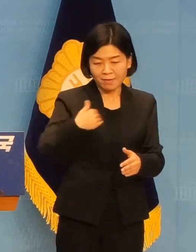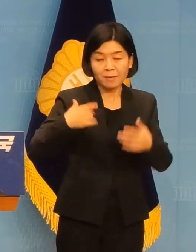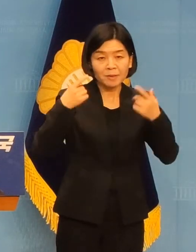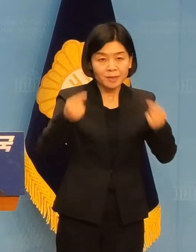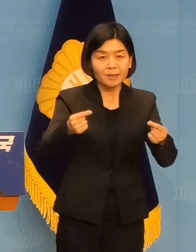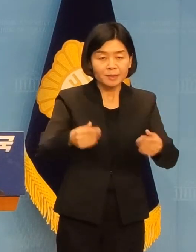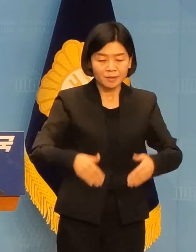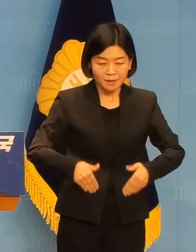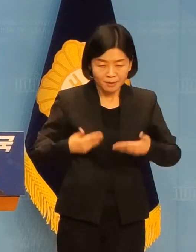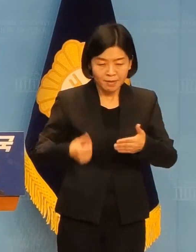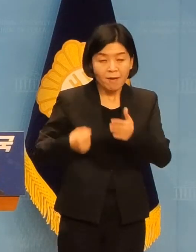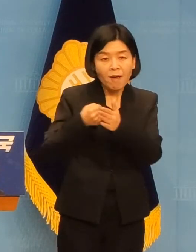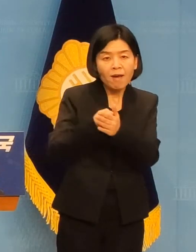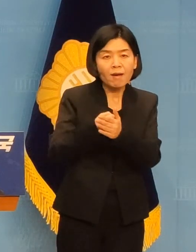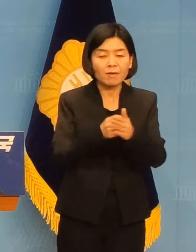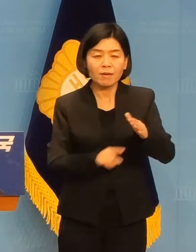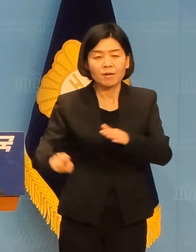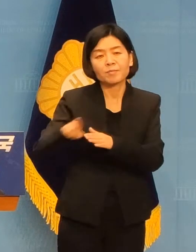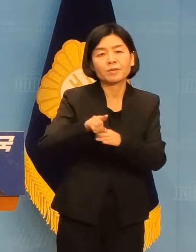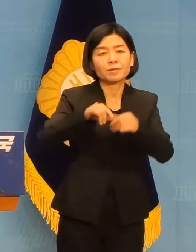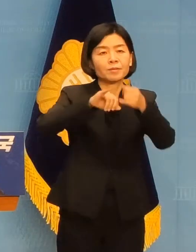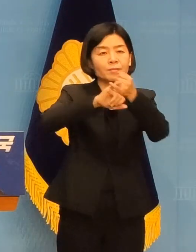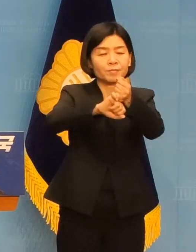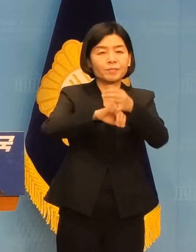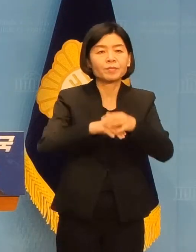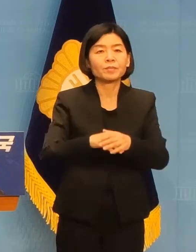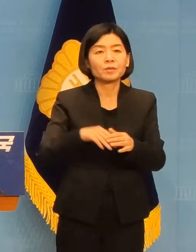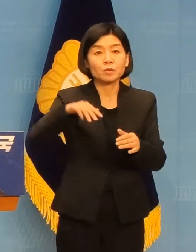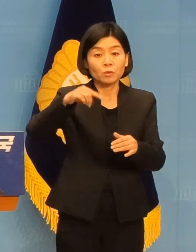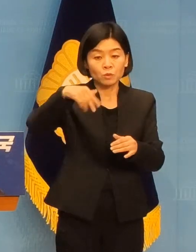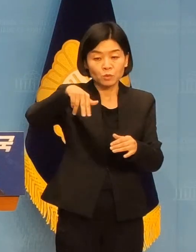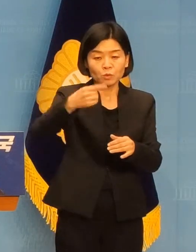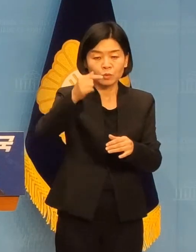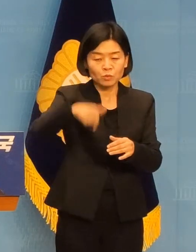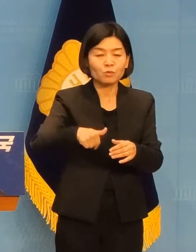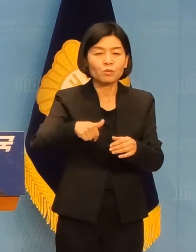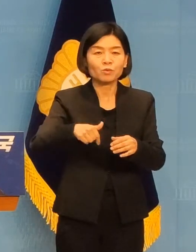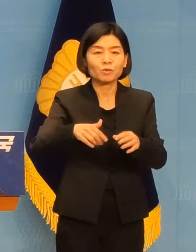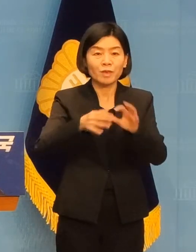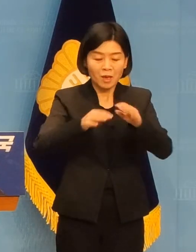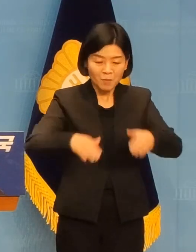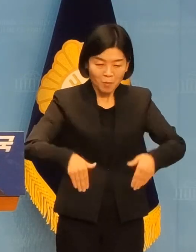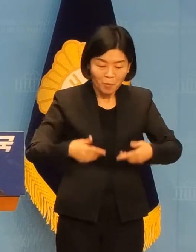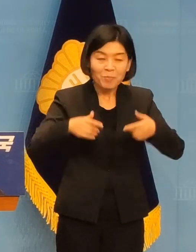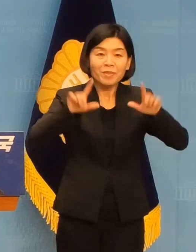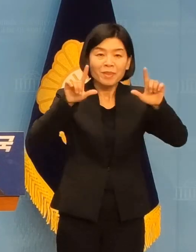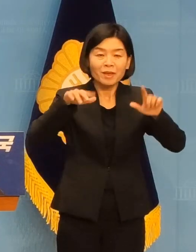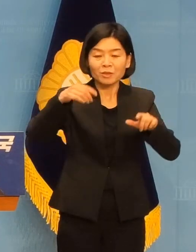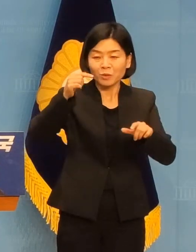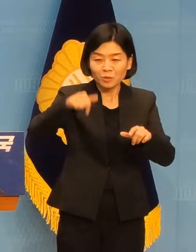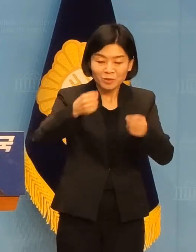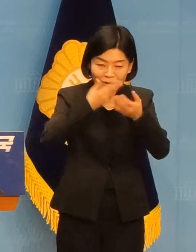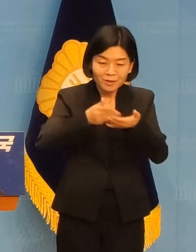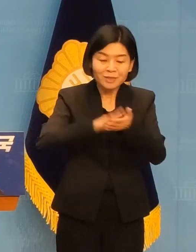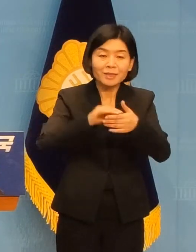강하게 앞장서겠습니다. 조국의 봄날, 조국혁신당의 봄날이 대한민국 국민의